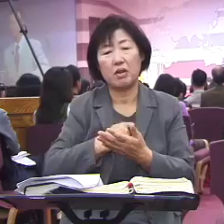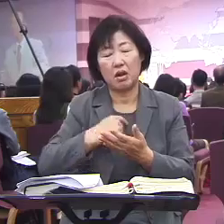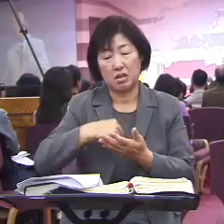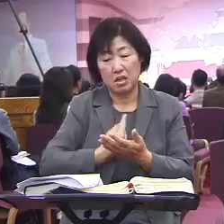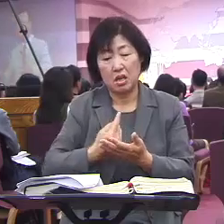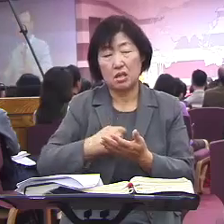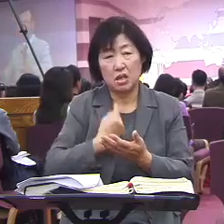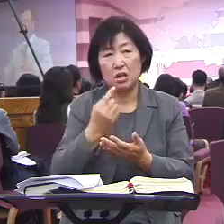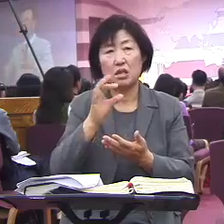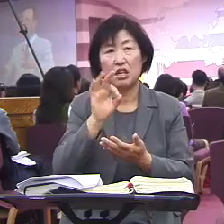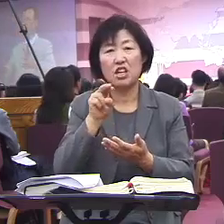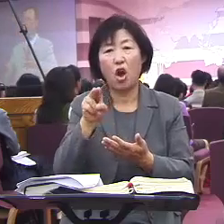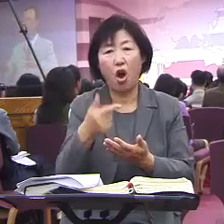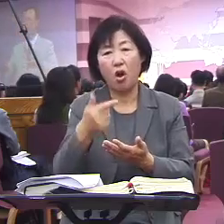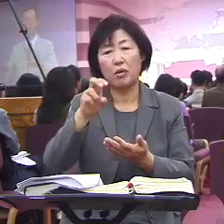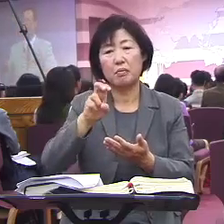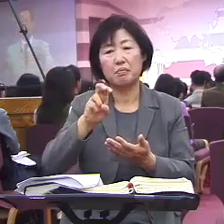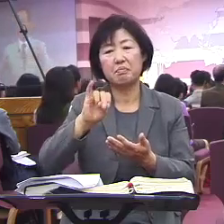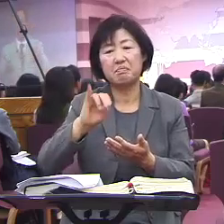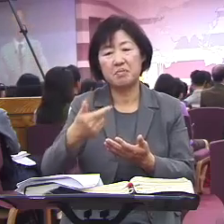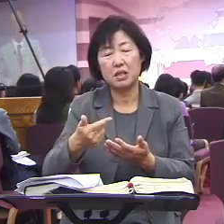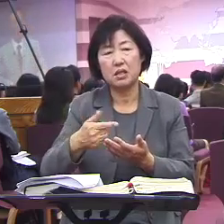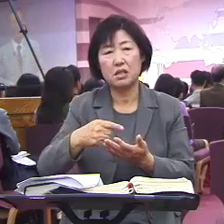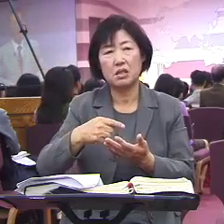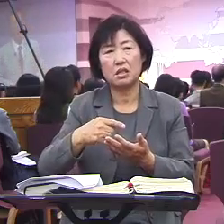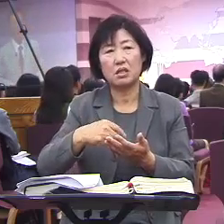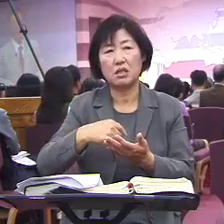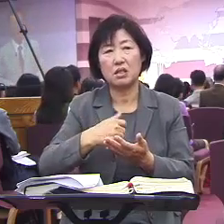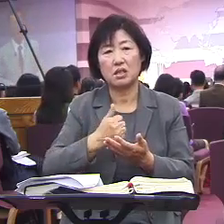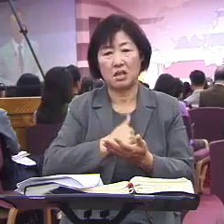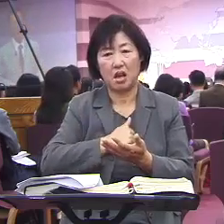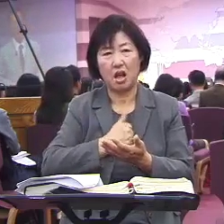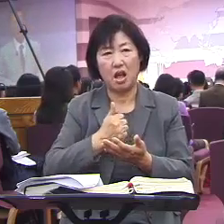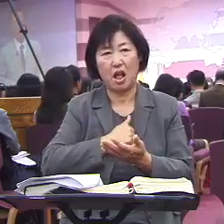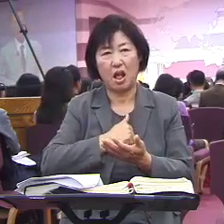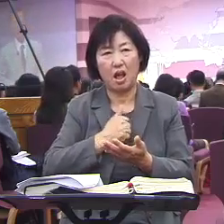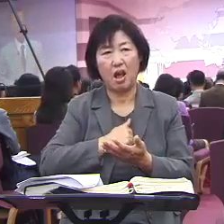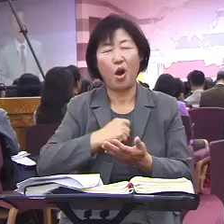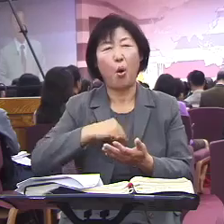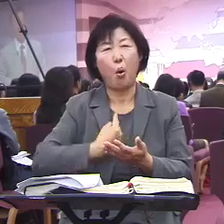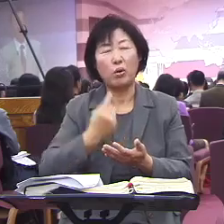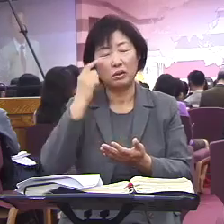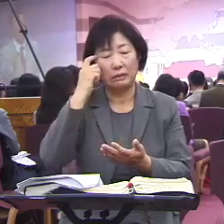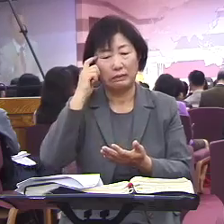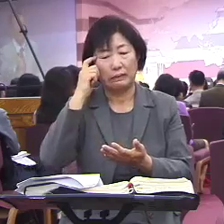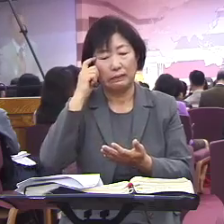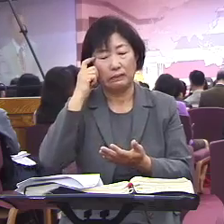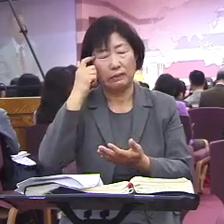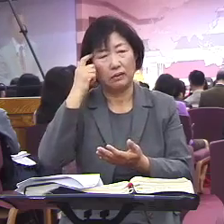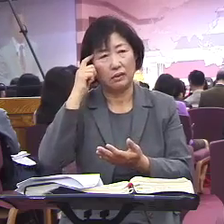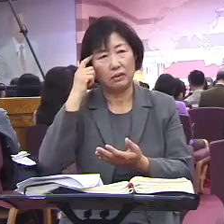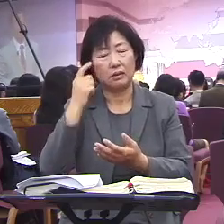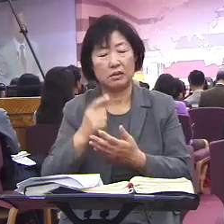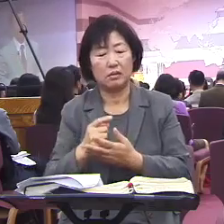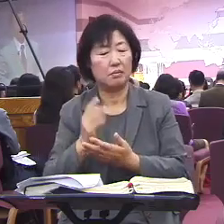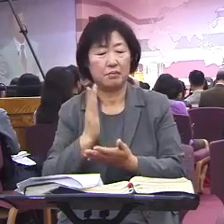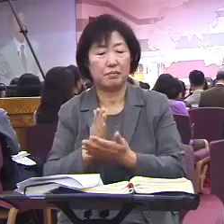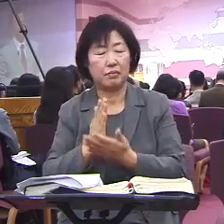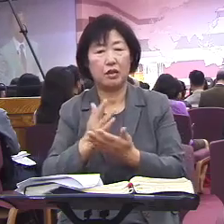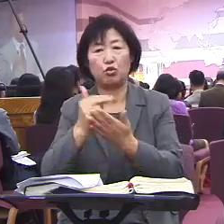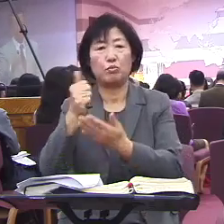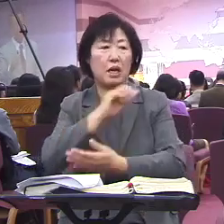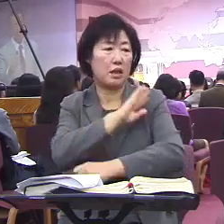연민하는 자연민상으로 거기 쭈그리고 있어서는 안 되죠. 주님의 백성들은 하나님의 능력을 받아야 되는